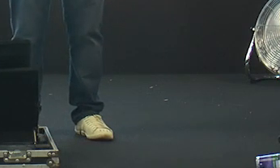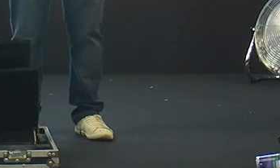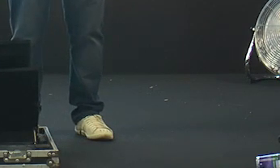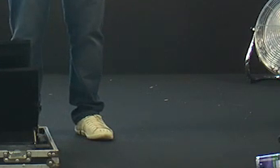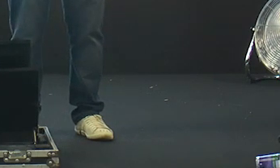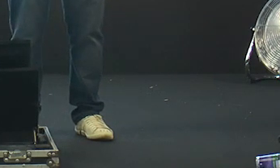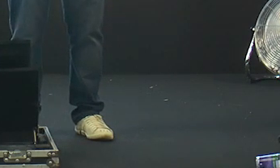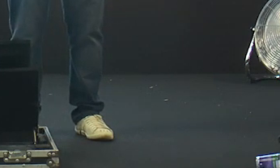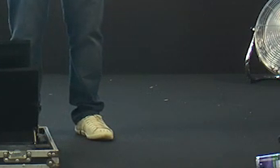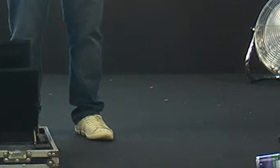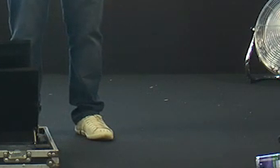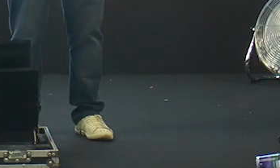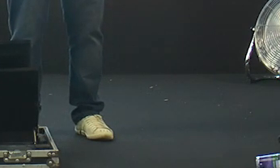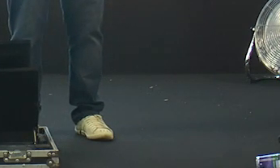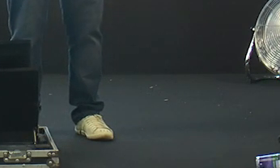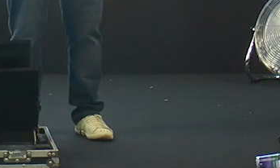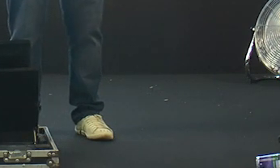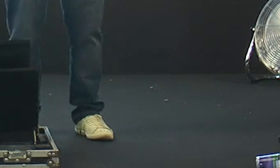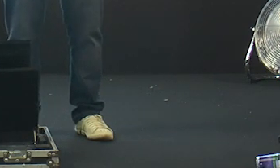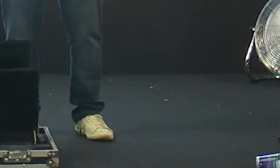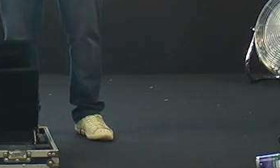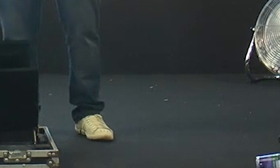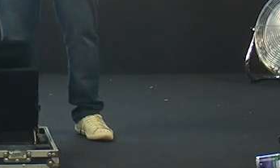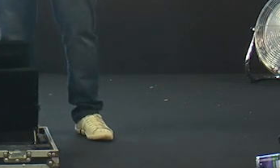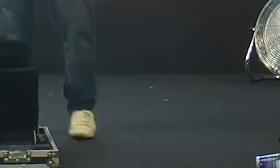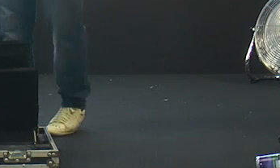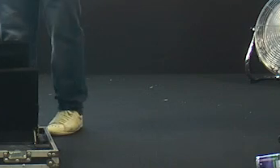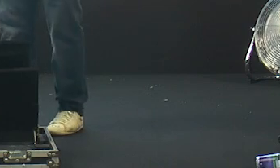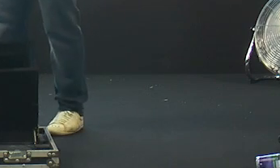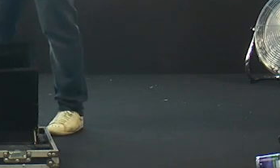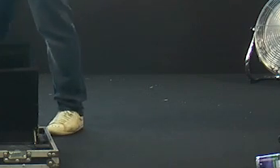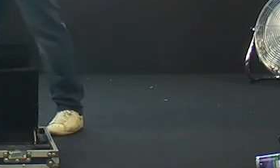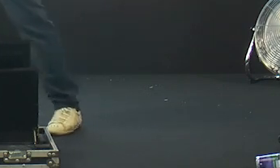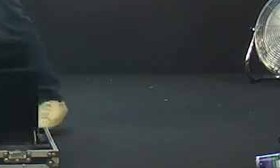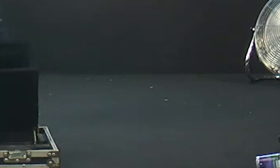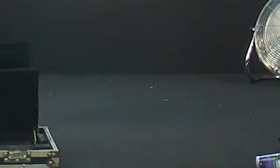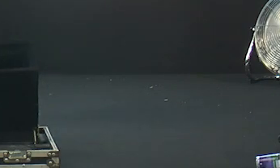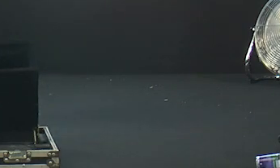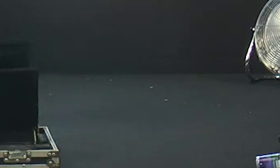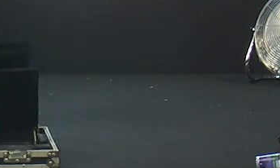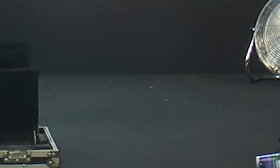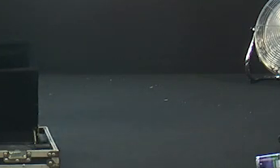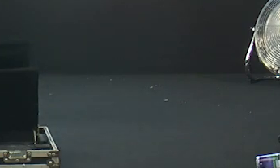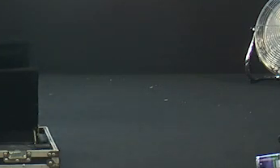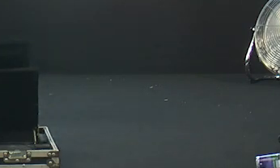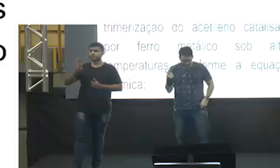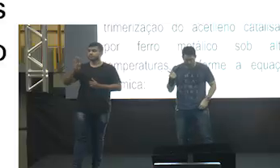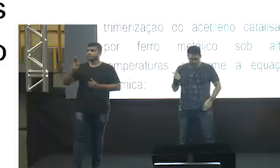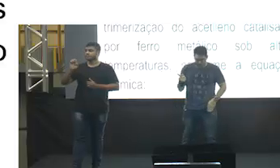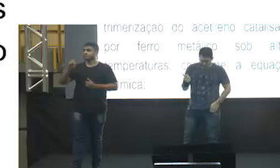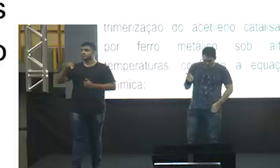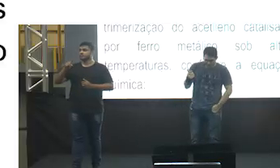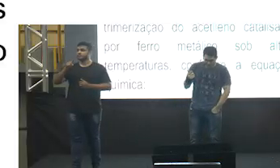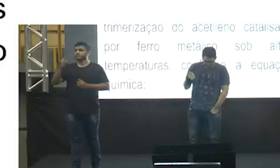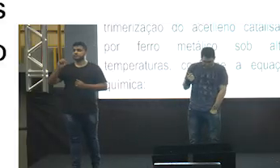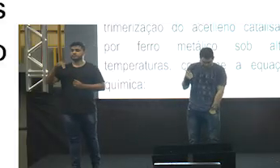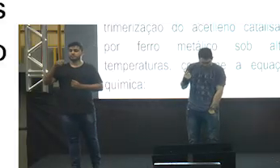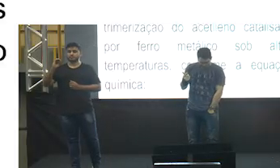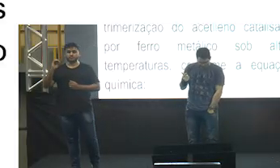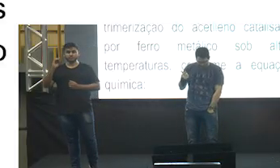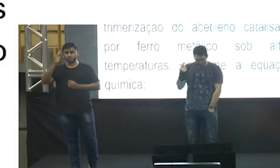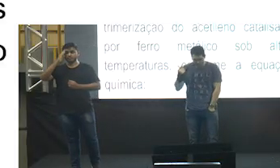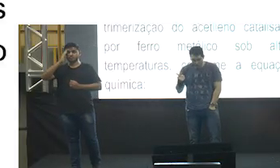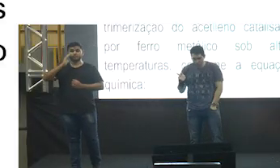C6H6. Sempre. Porque o benzeno sempre vai ter essa estrutura. Aí vamos lá, ó. O benzeno, um importante solvente para a